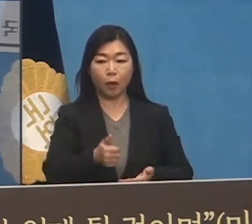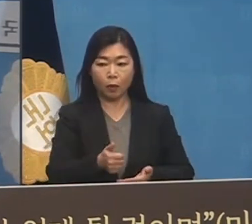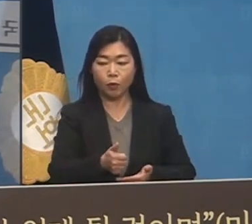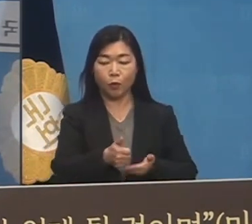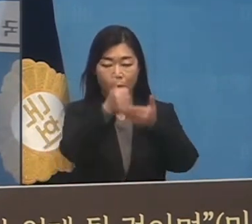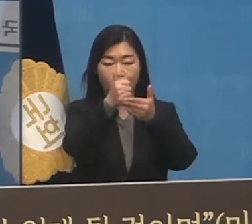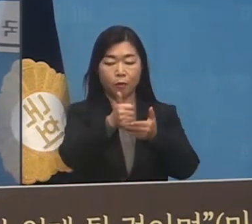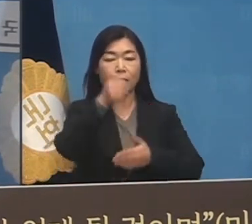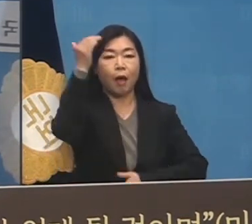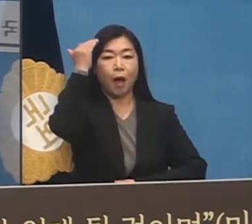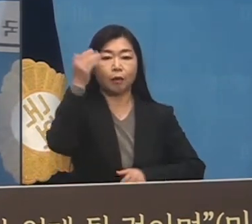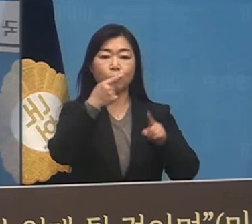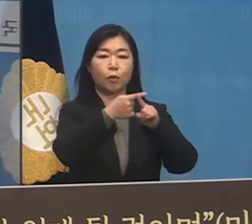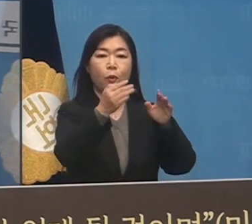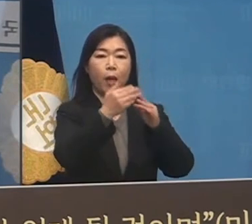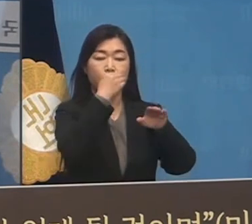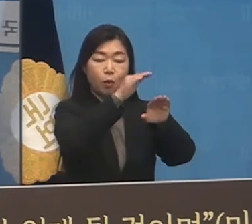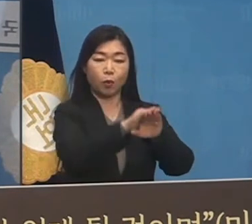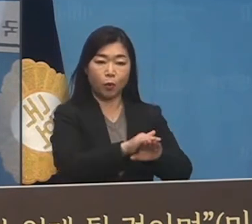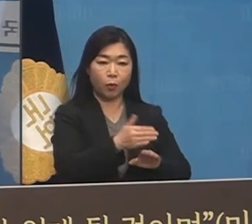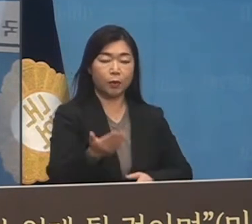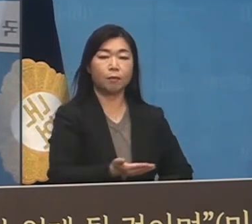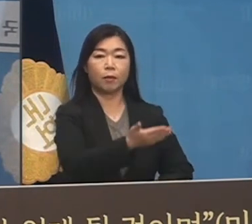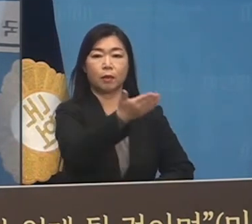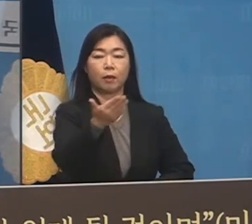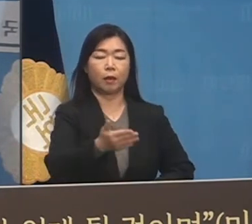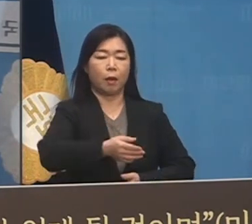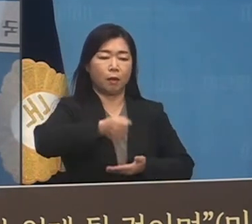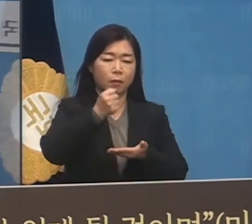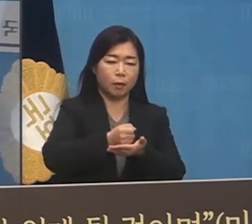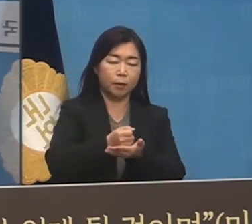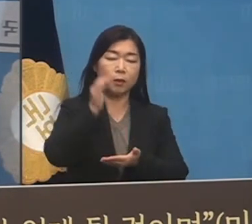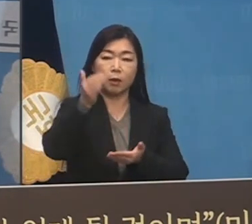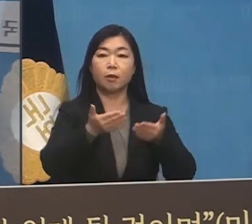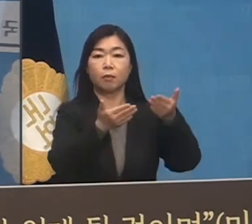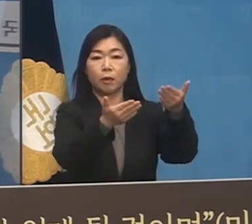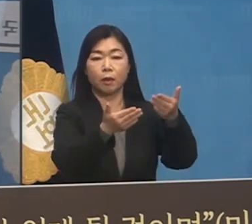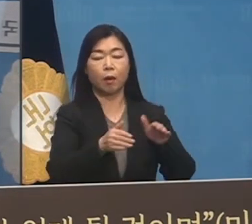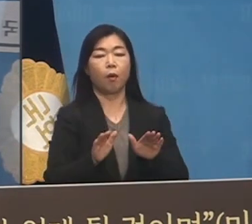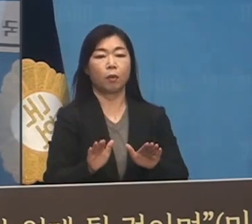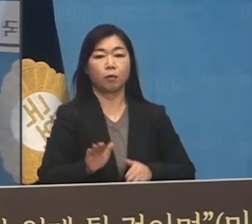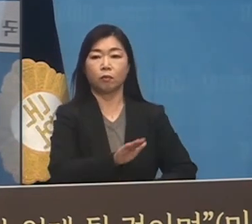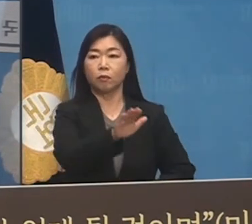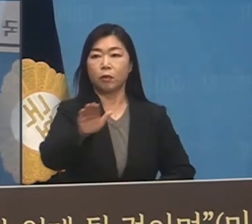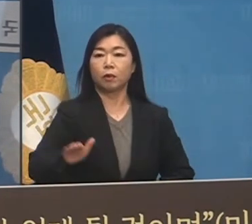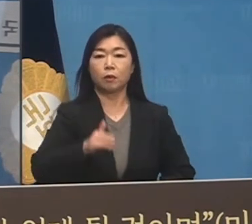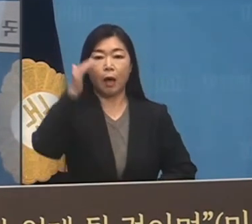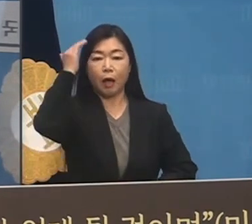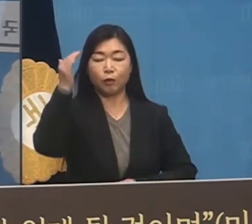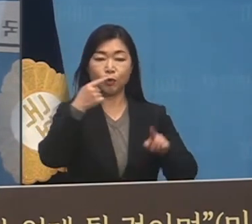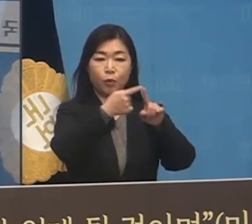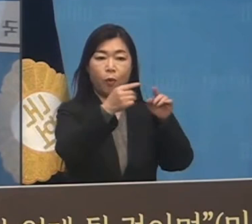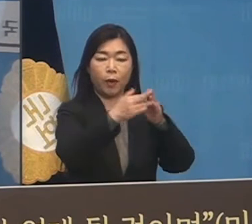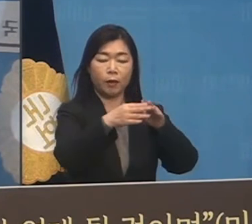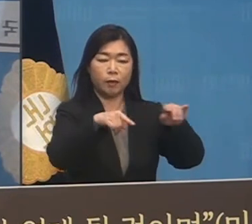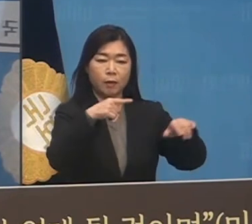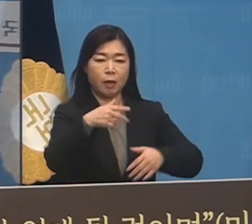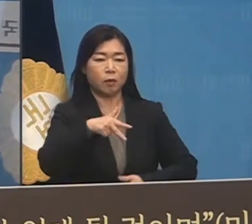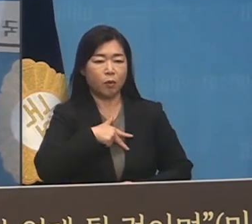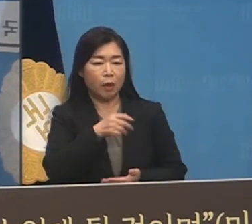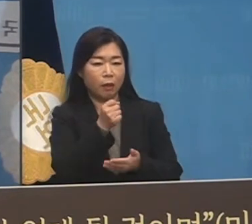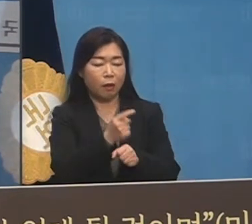존경하는 한국교회 성도님들께 호소합니다. 오늘 우리는 한국교회의